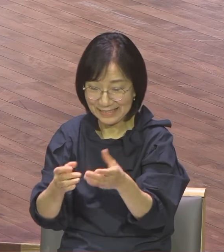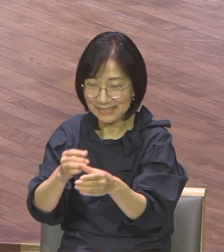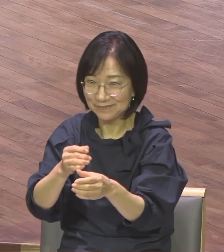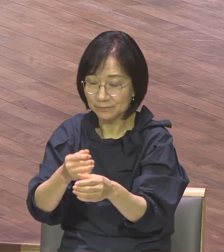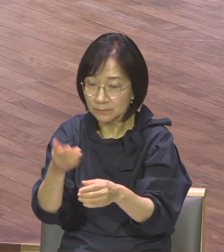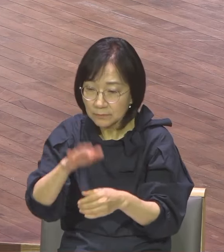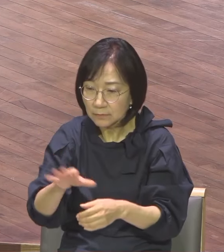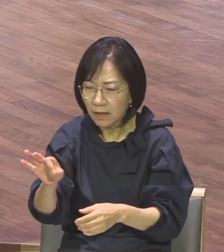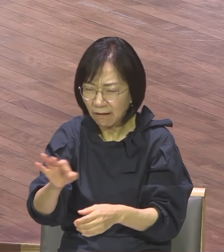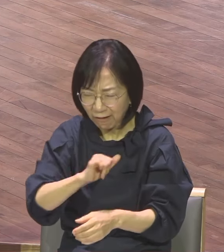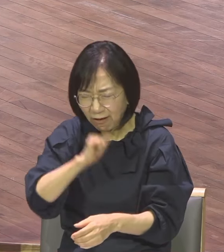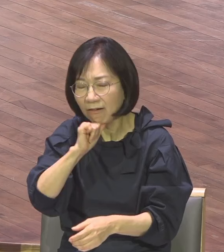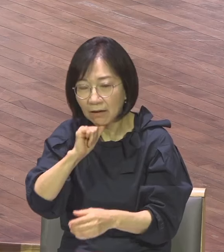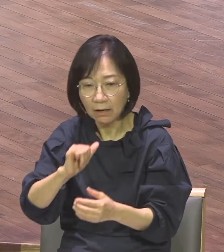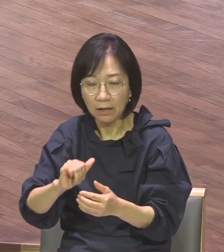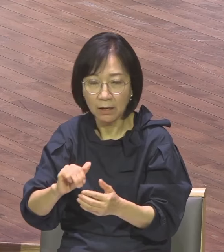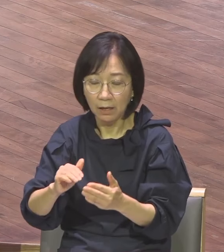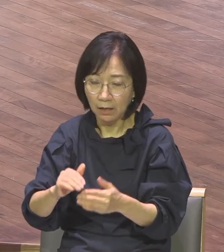돈이 없어.